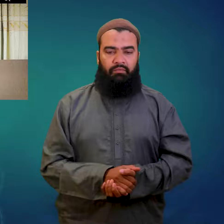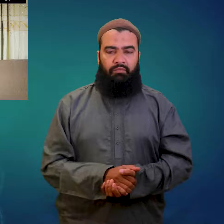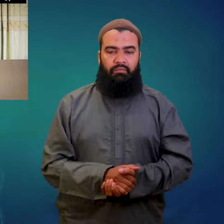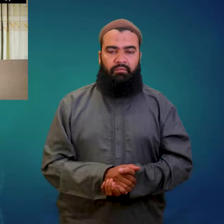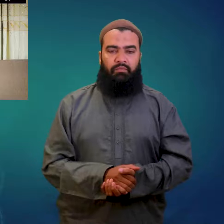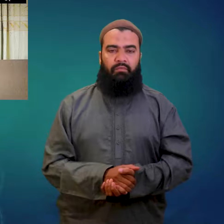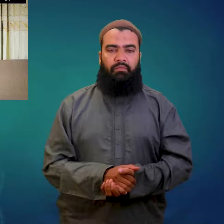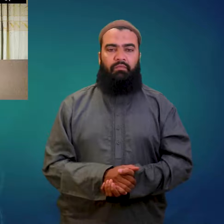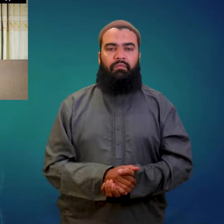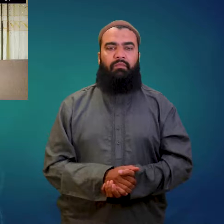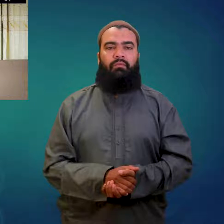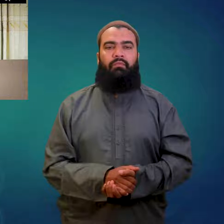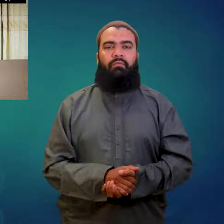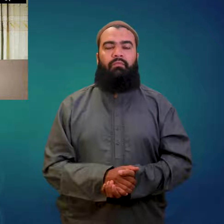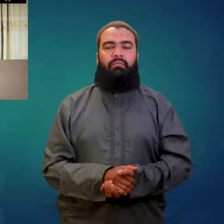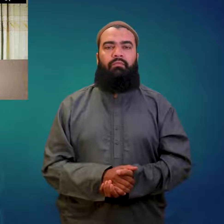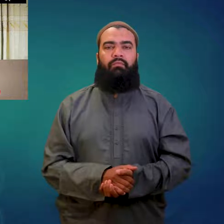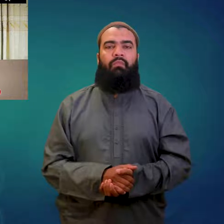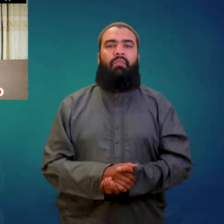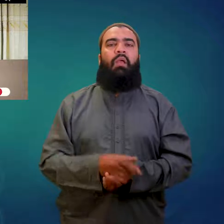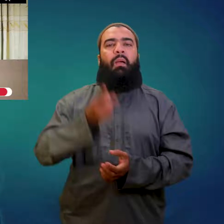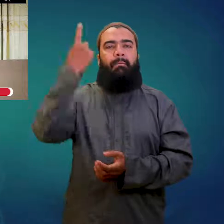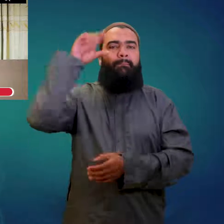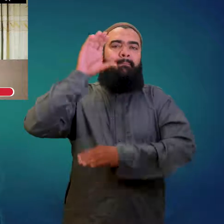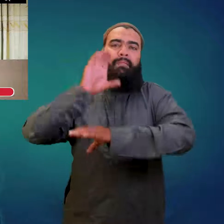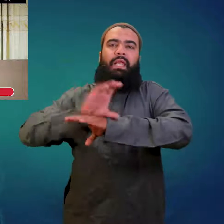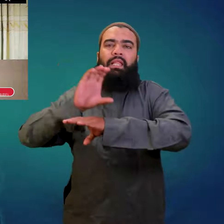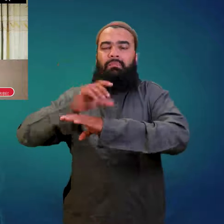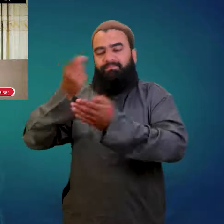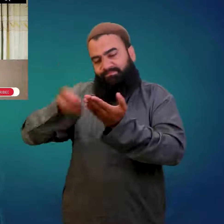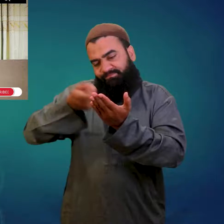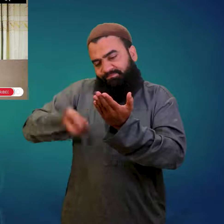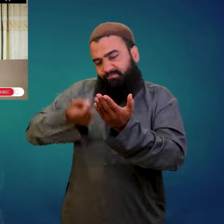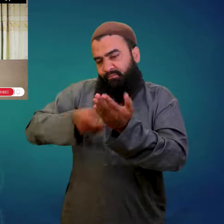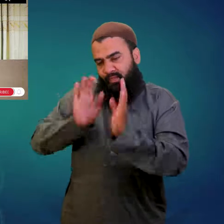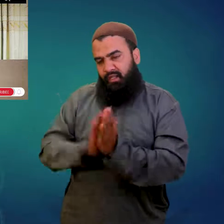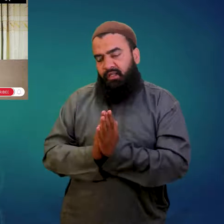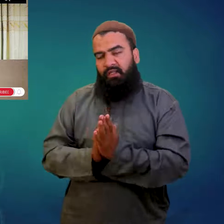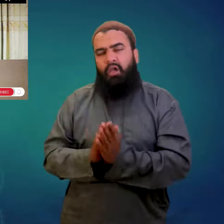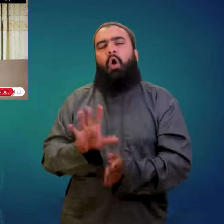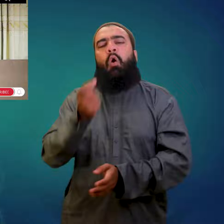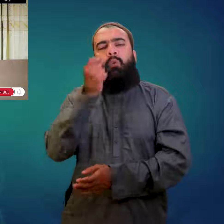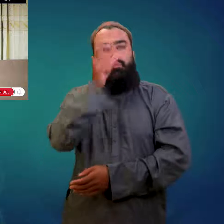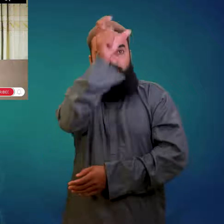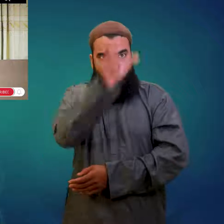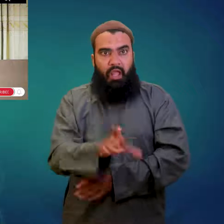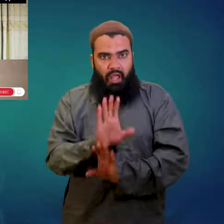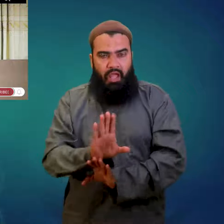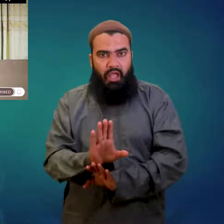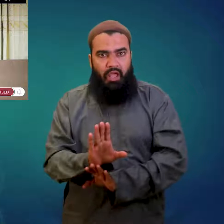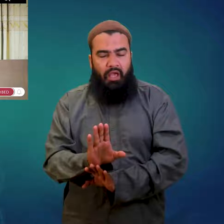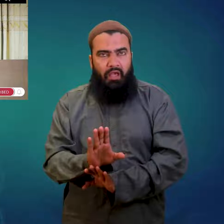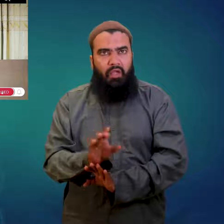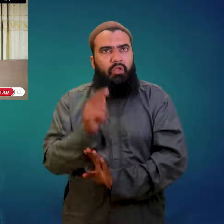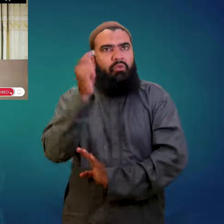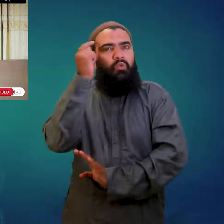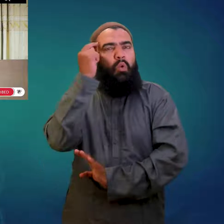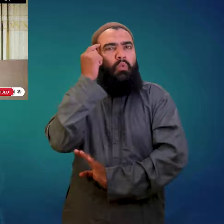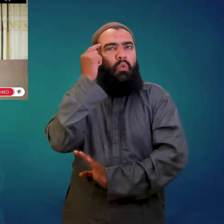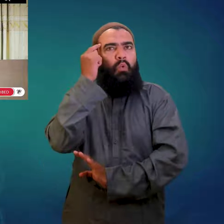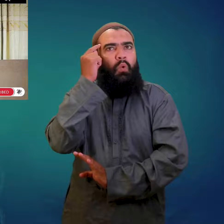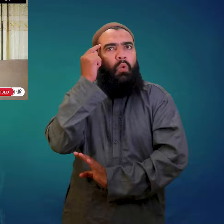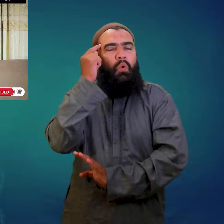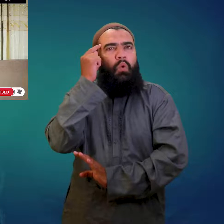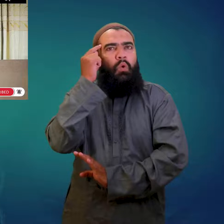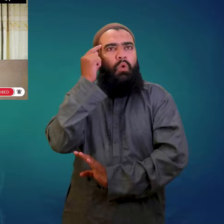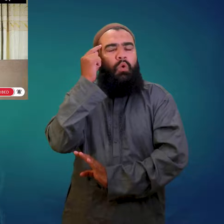عسى اللہ ان یجعل بینکم۔ حدیث مبارکہ میں ہے کہ جب اللہ تعالیٰ کا کوئی بندہ اللہ کی رضا جوئی